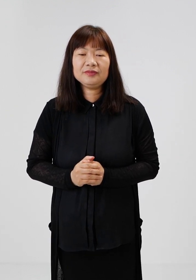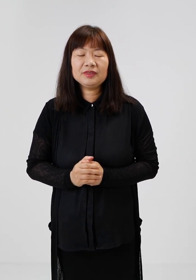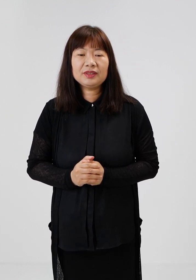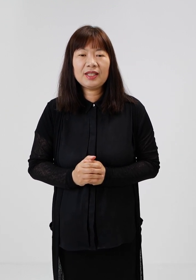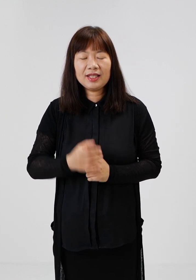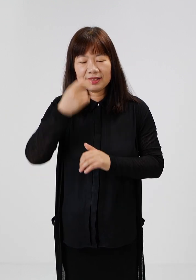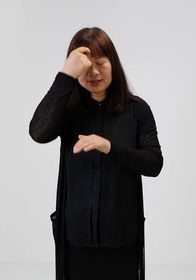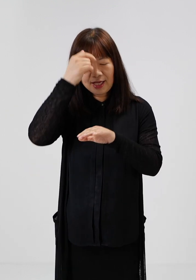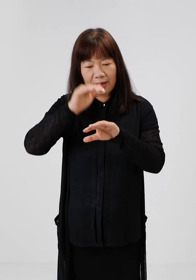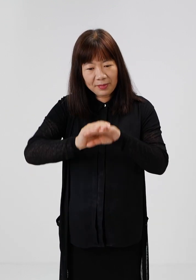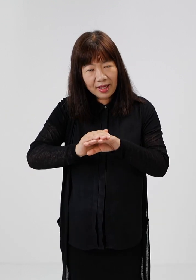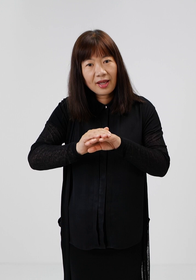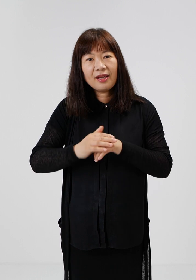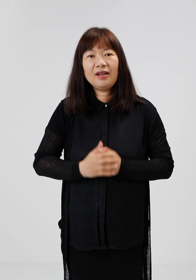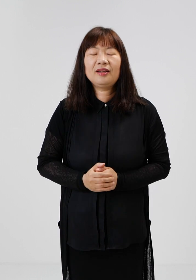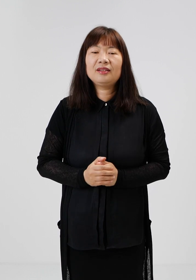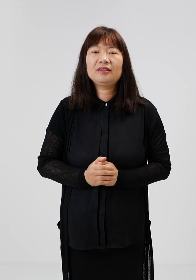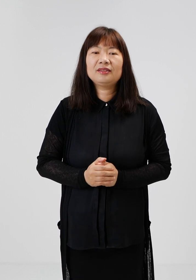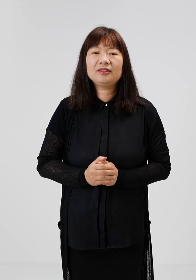이 예배를